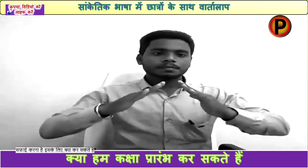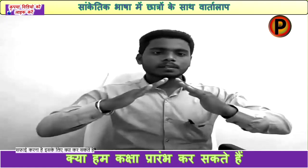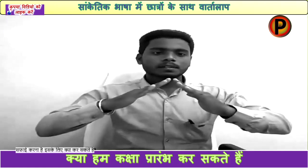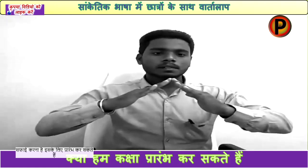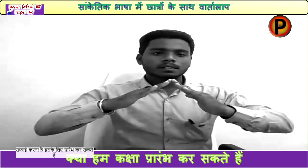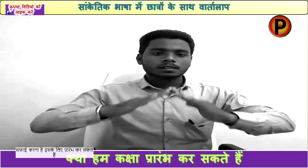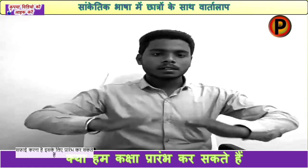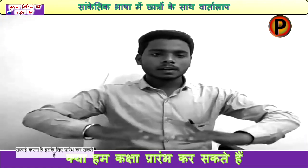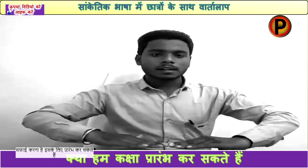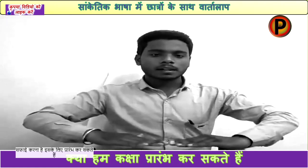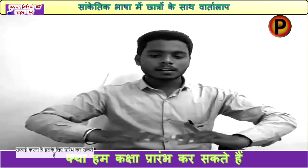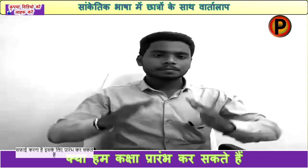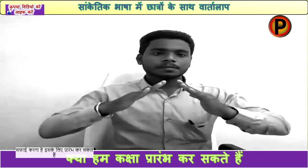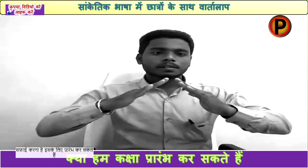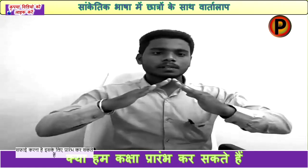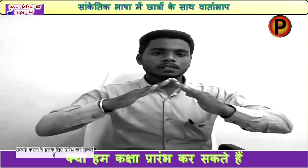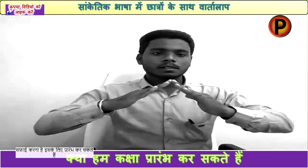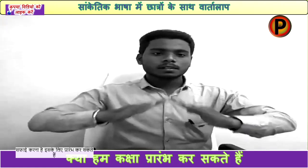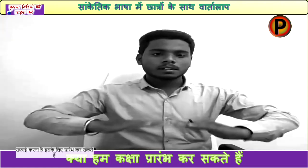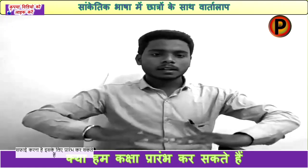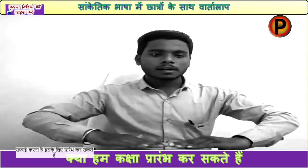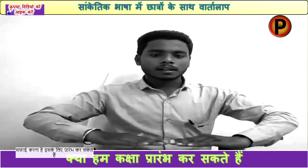चालू कर सकते हैं।